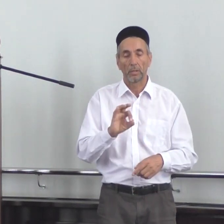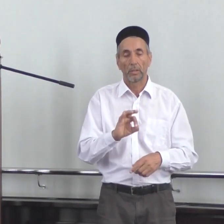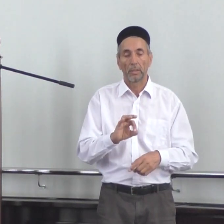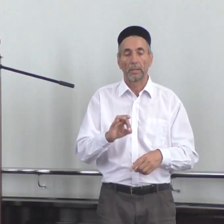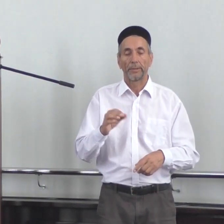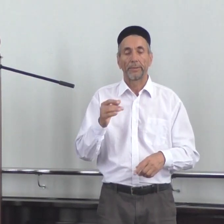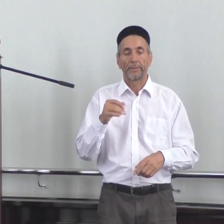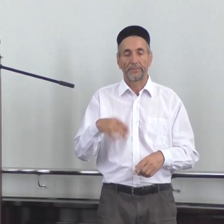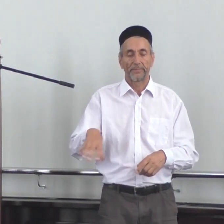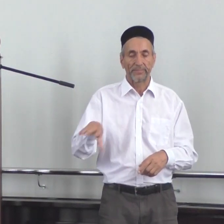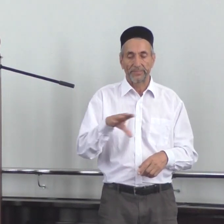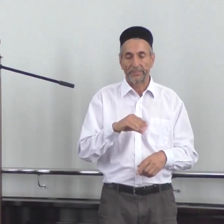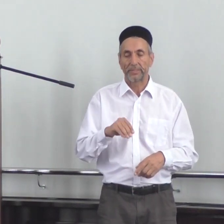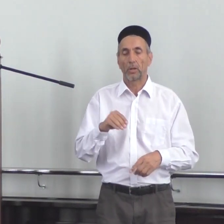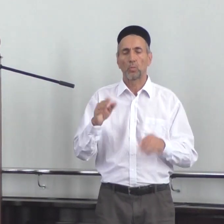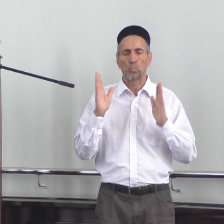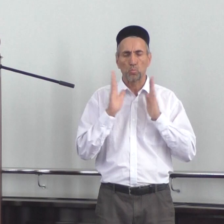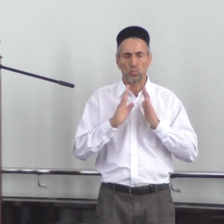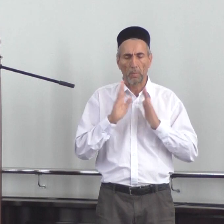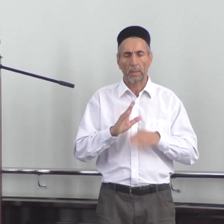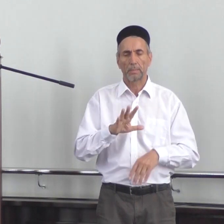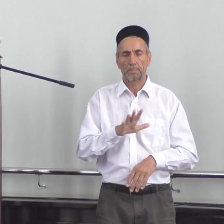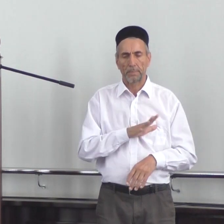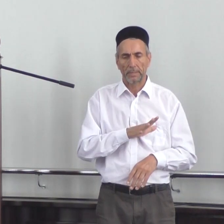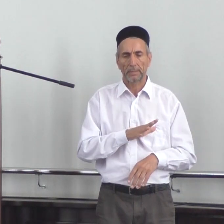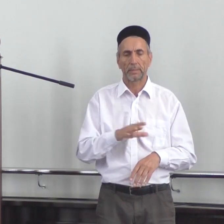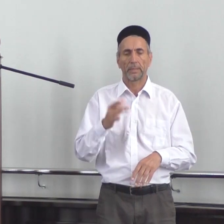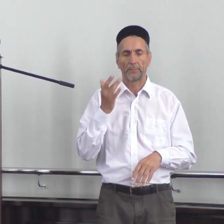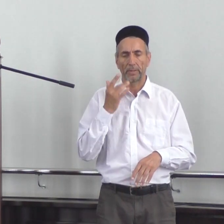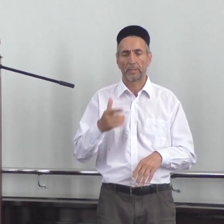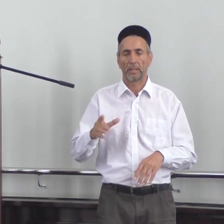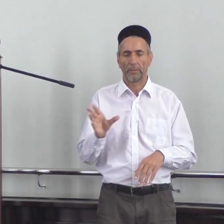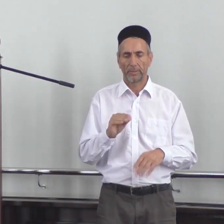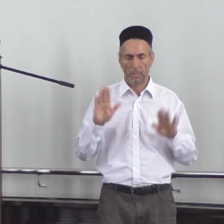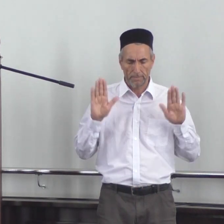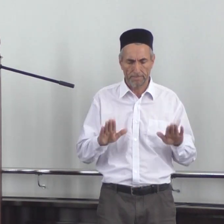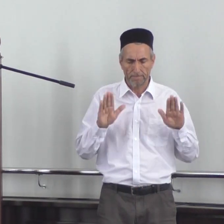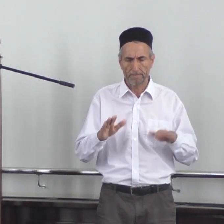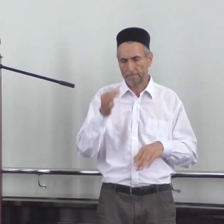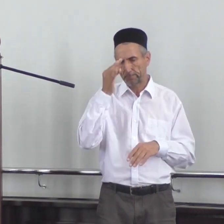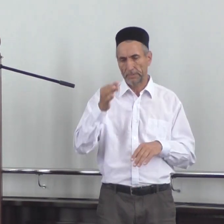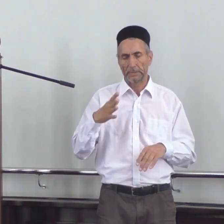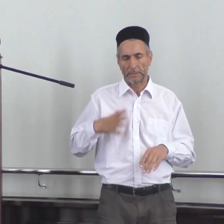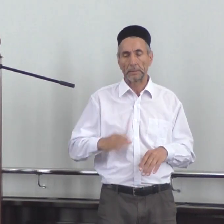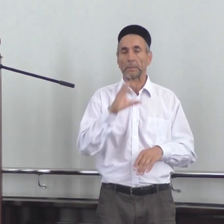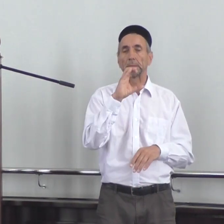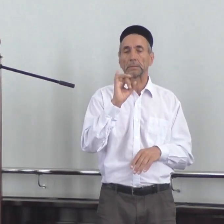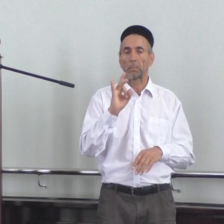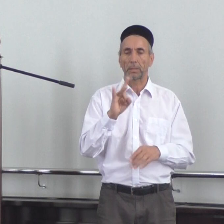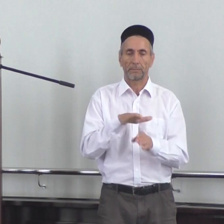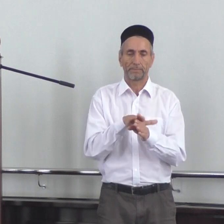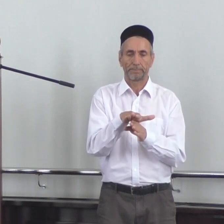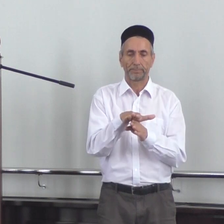Аллаһ каршында, әлбәттә инде мөэмин мусульман булып, гамәл гыйбадәт кылып, сабыр итеп тормышны алып